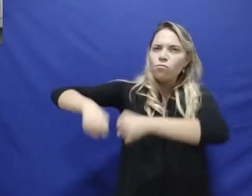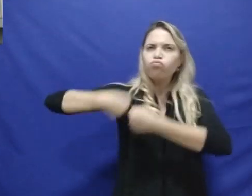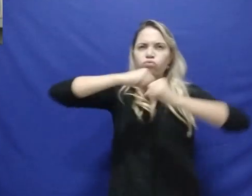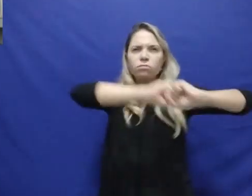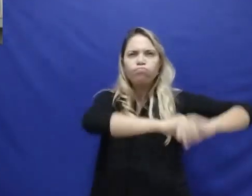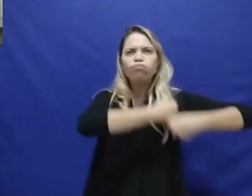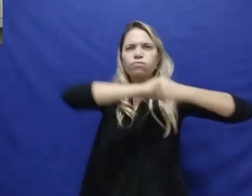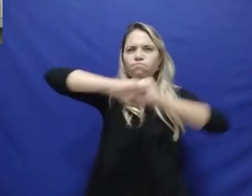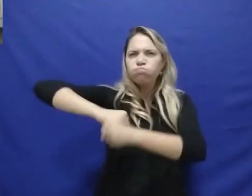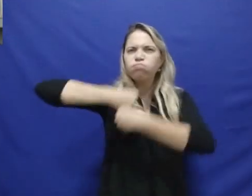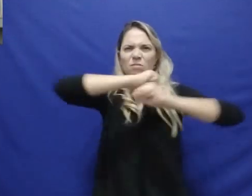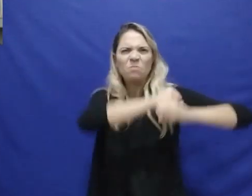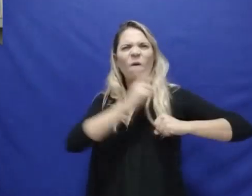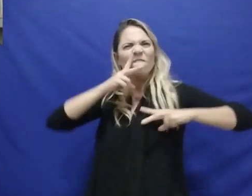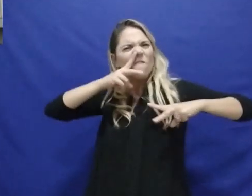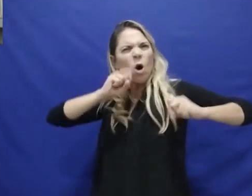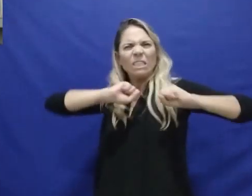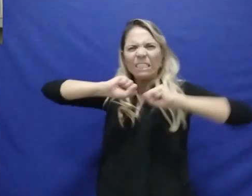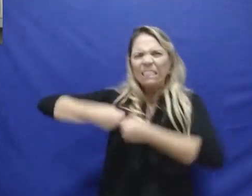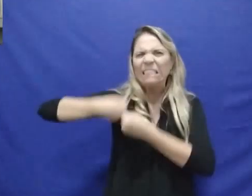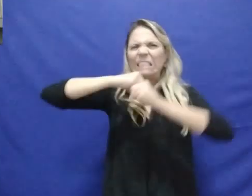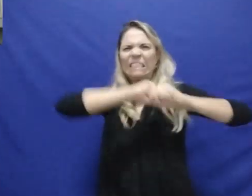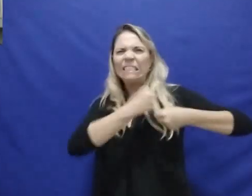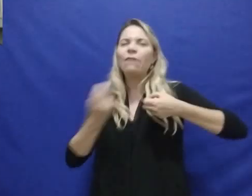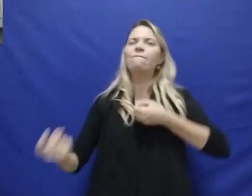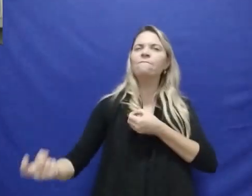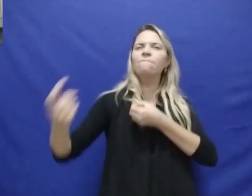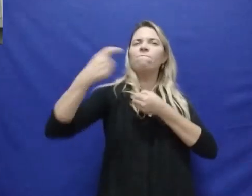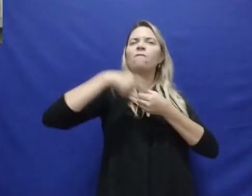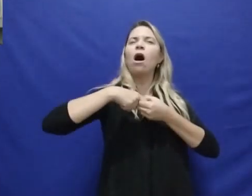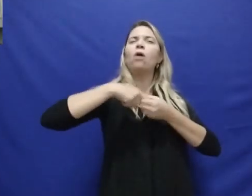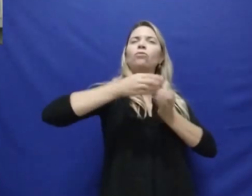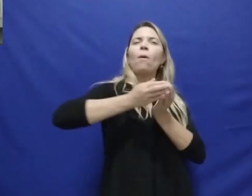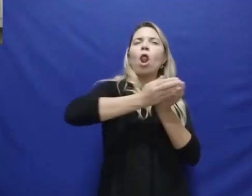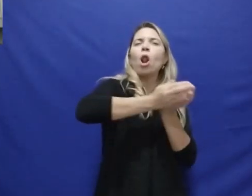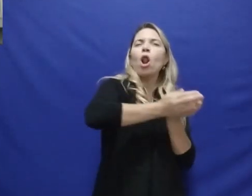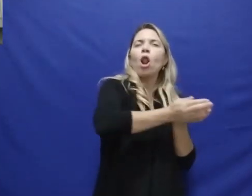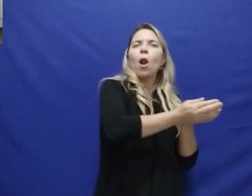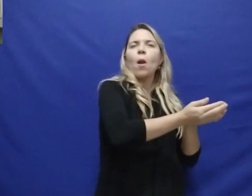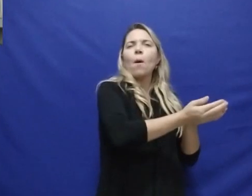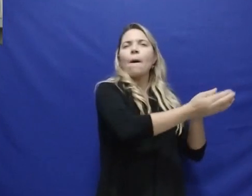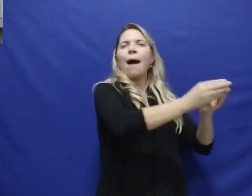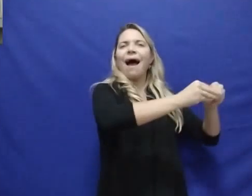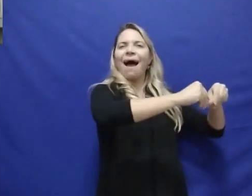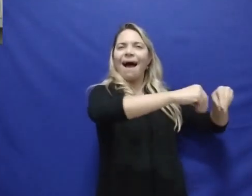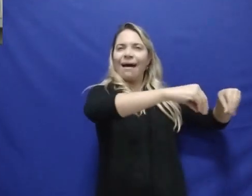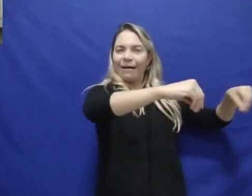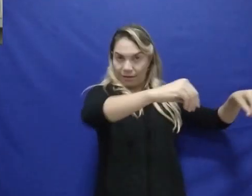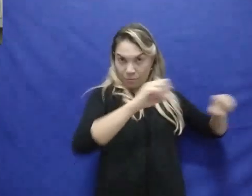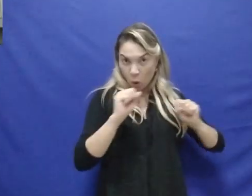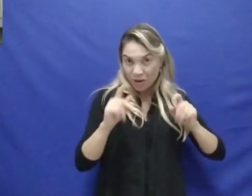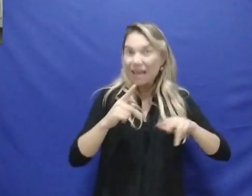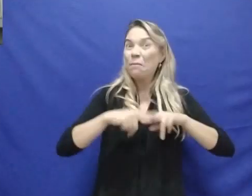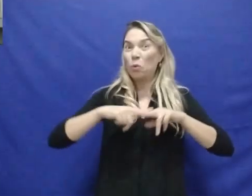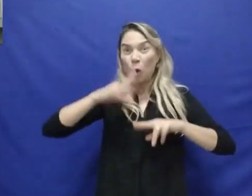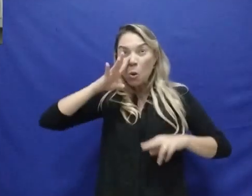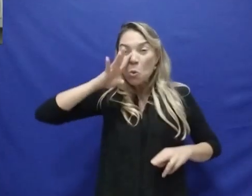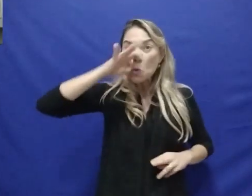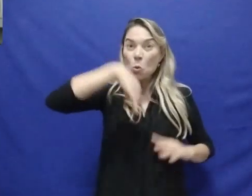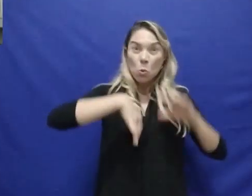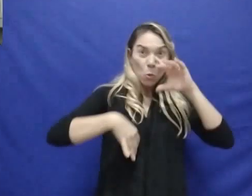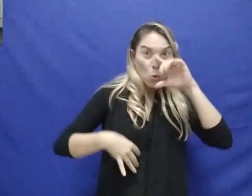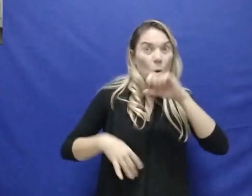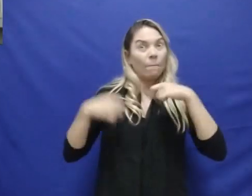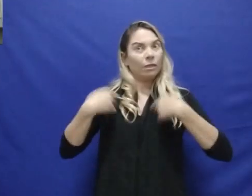o Evangelho. Meus irmãos, outros têm pregado na internet. Pessoas que moram em nossa cidade ouviram